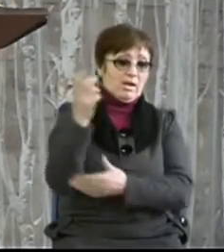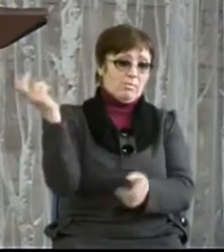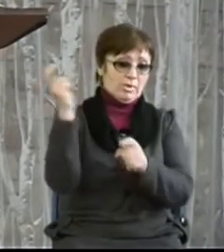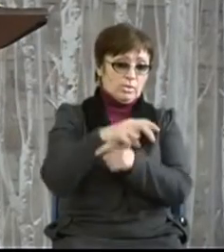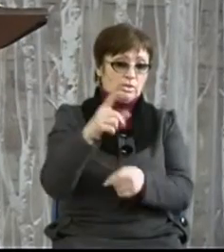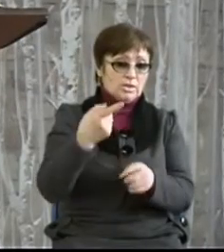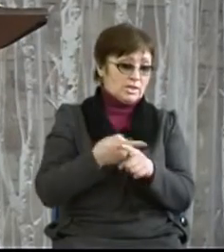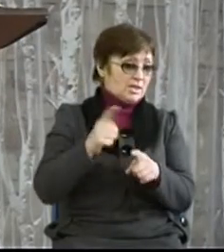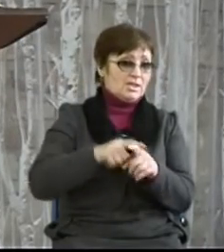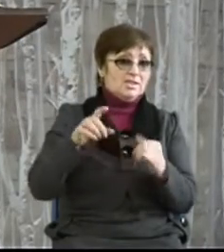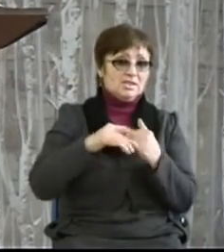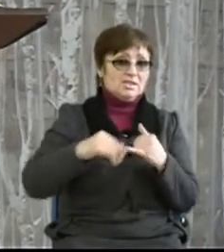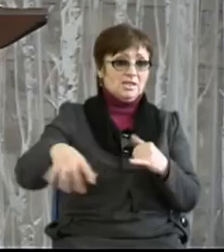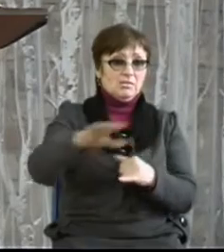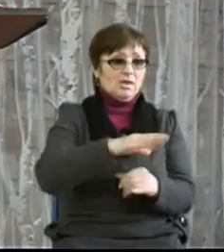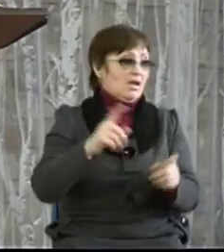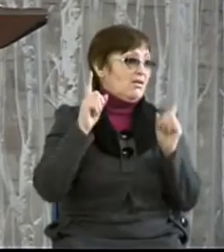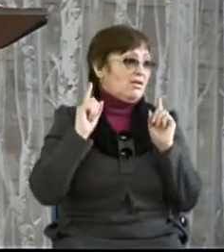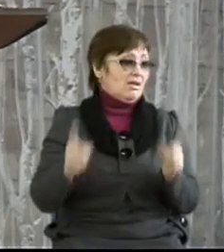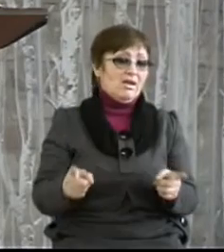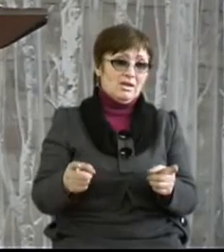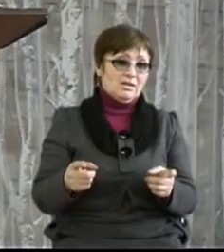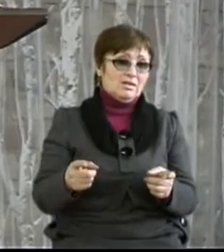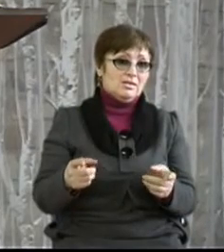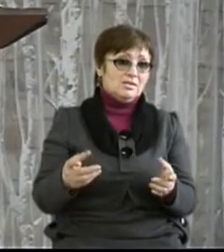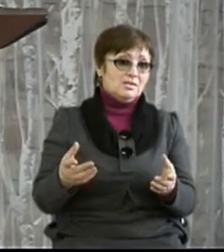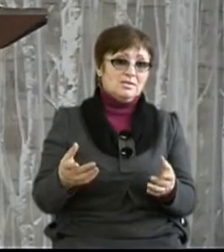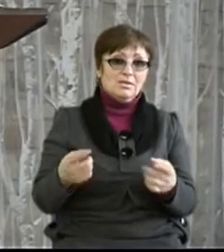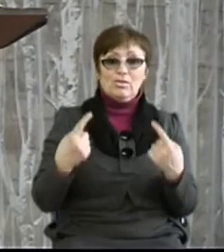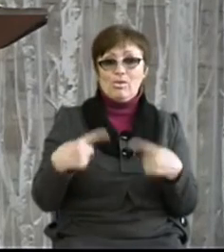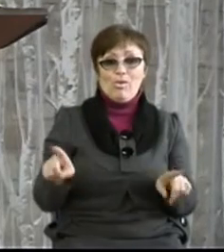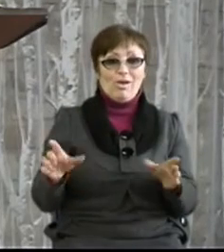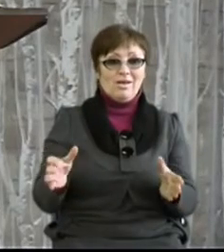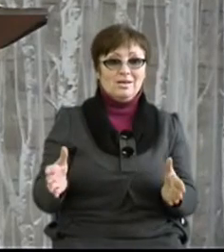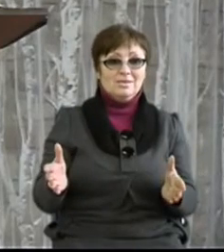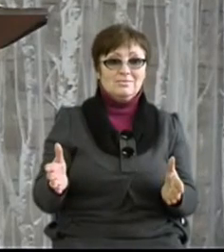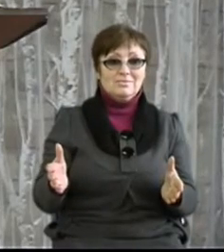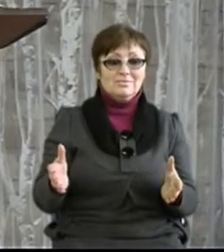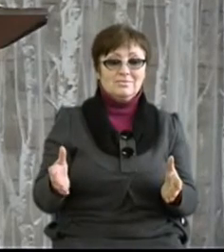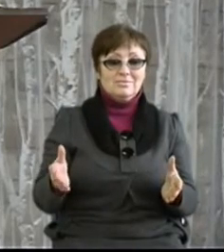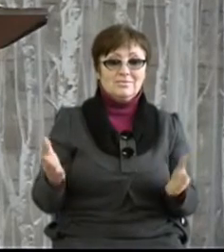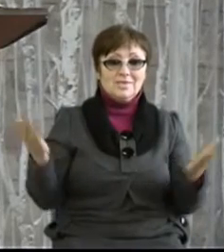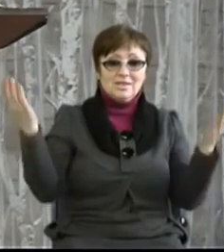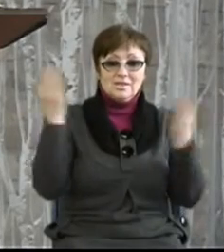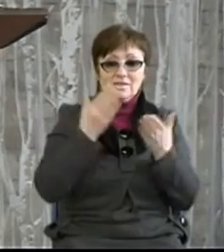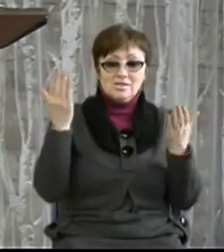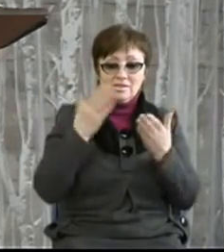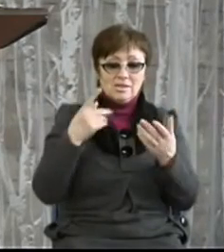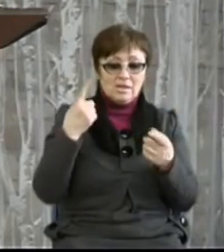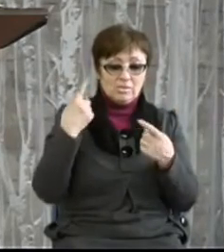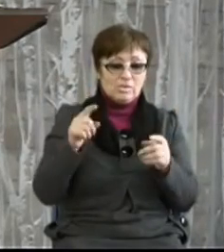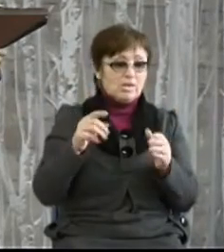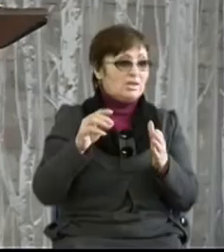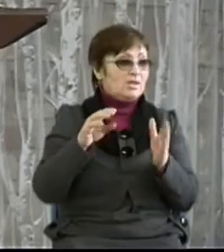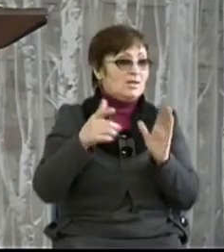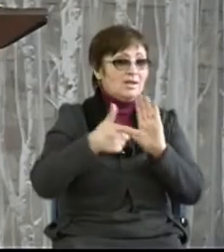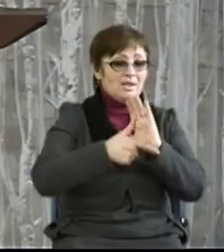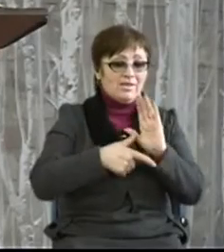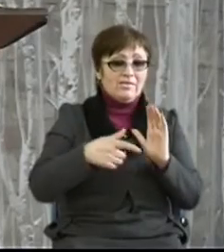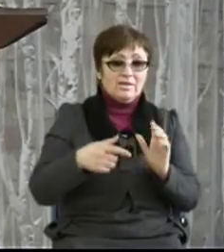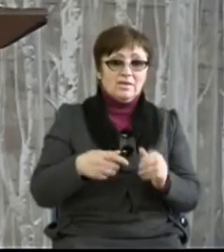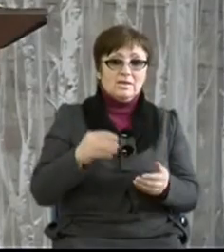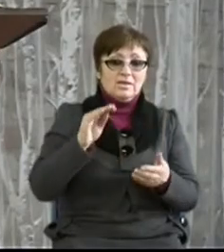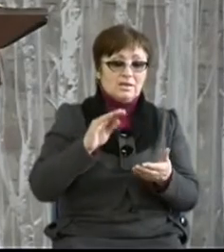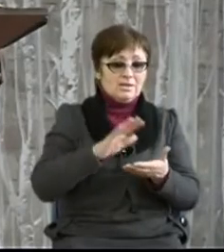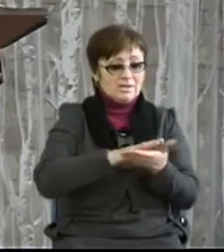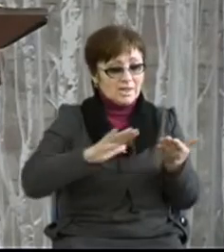эту землю, то реальность, в принципе, она оказывается совсем другой. Когда мы читаем другие там главы, в 20-й той же